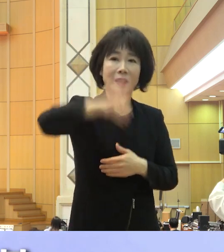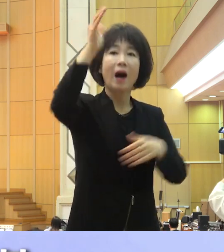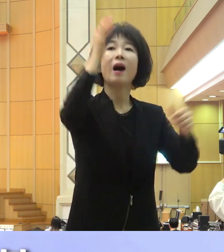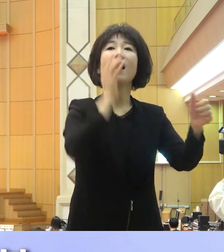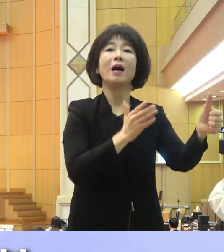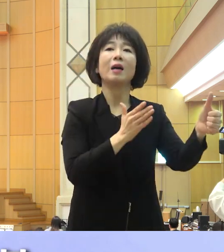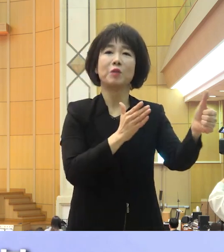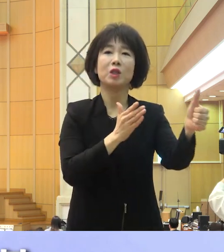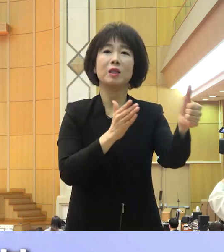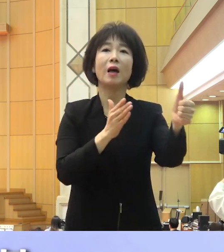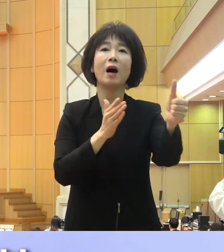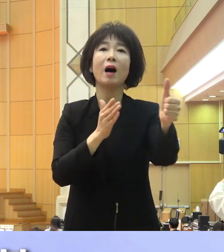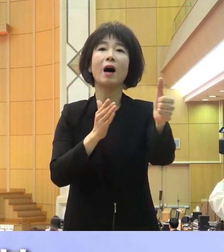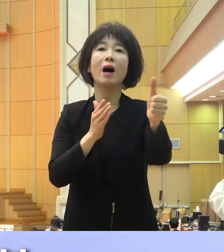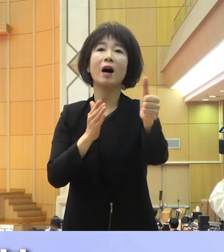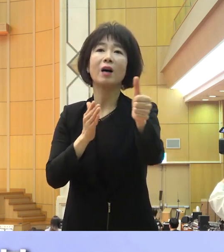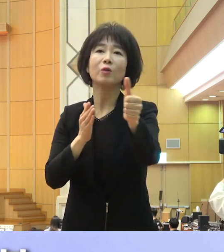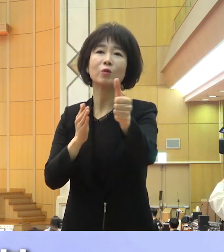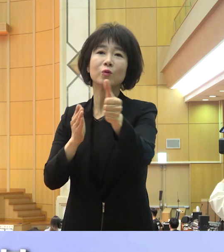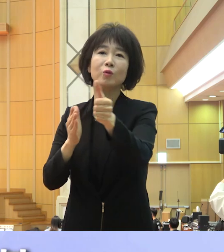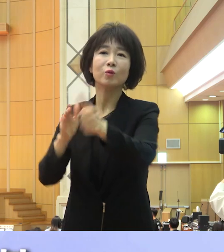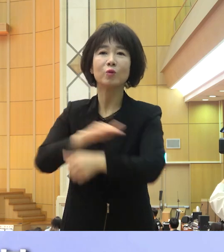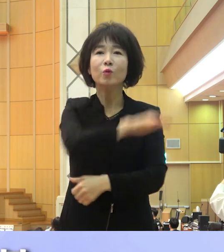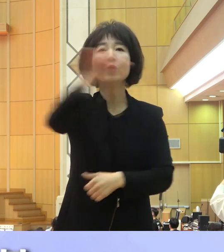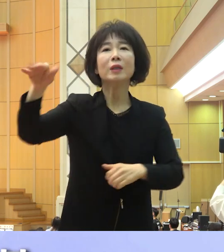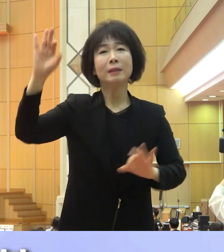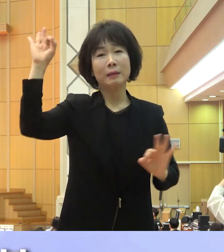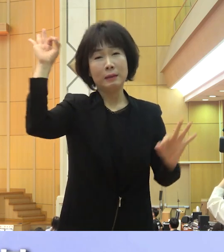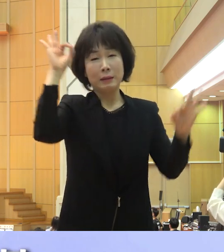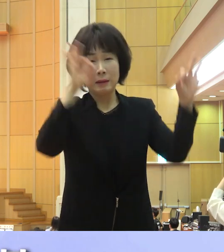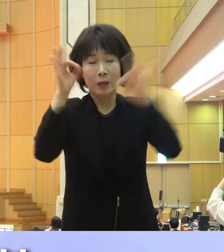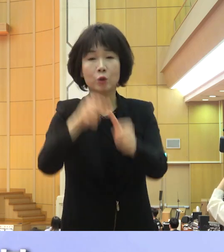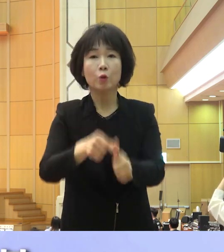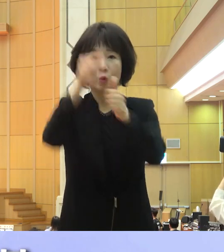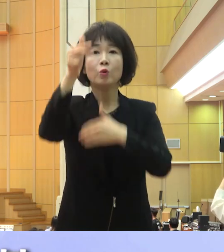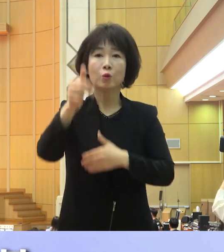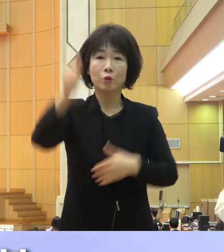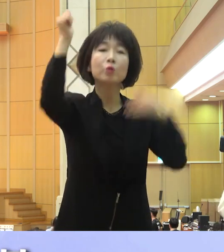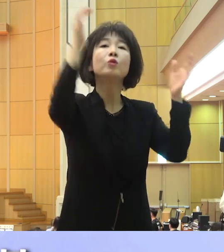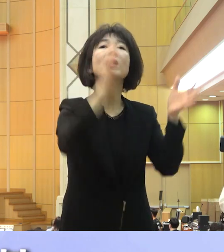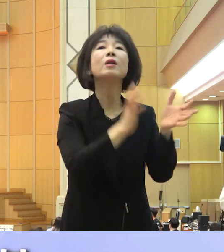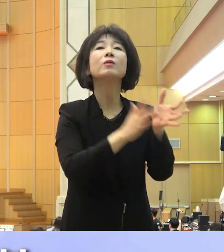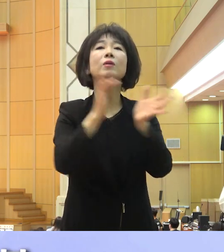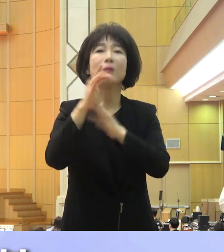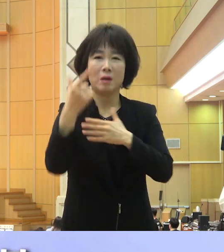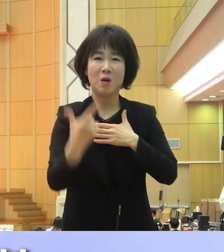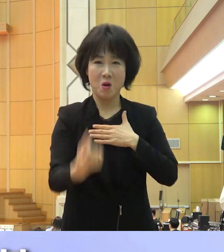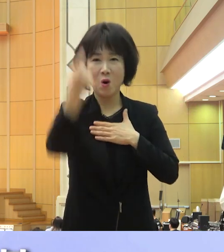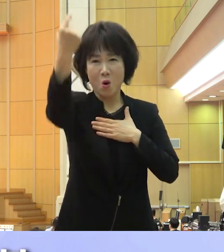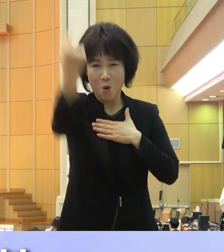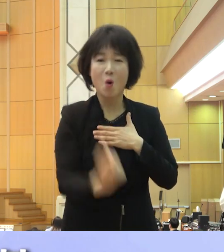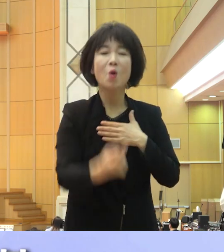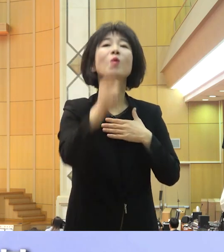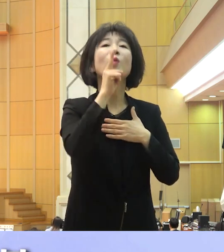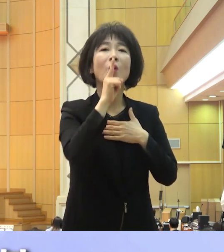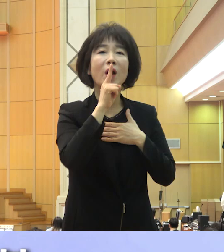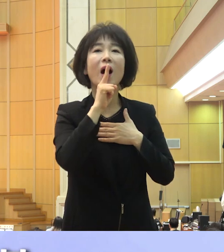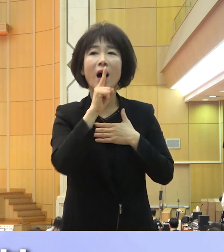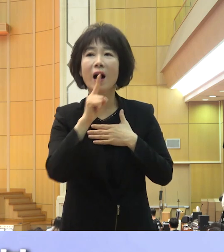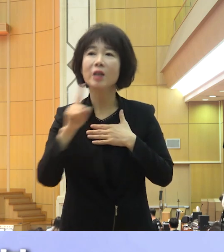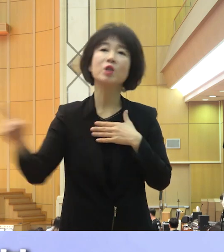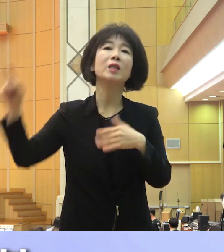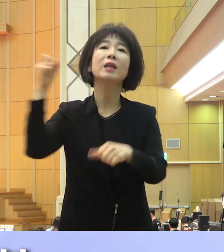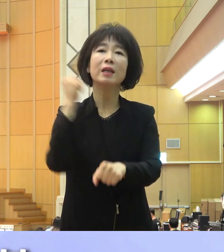빨리 나갑시다. 우리를 찾는 구주 예수